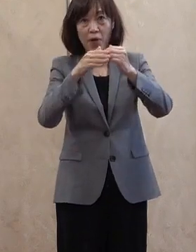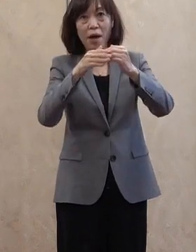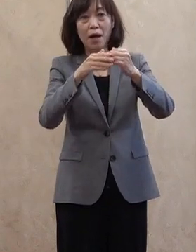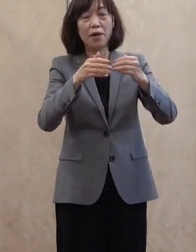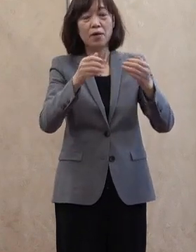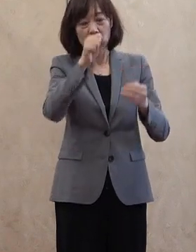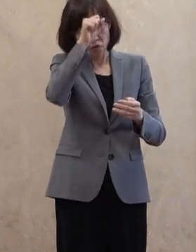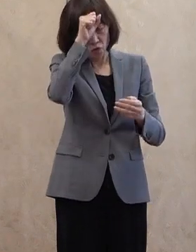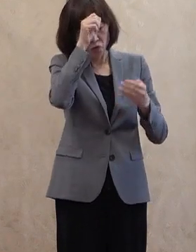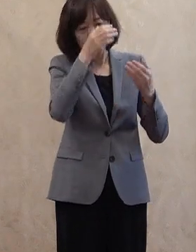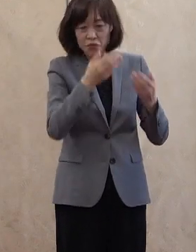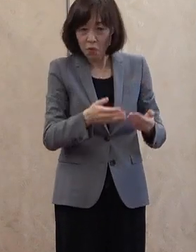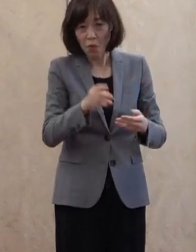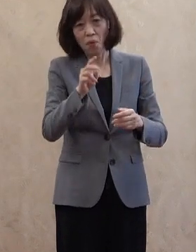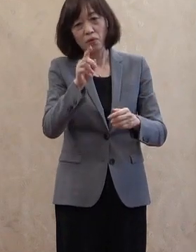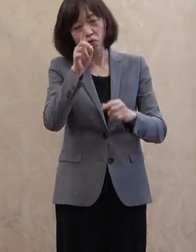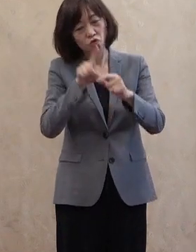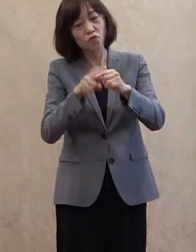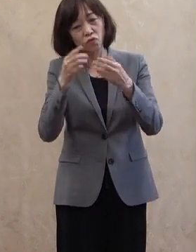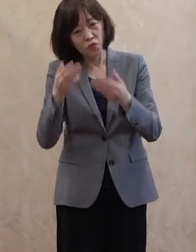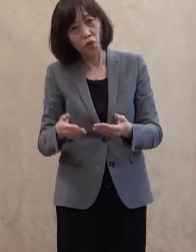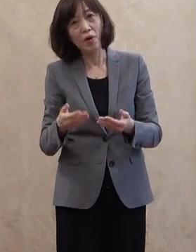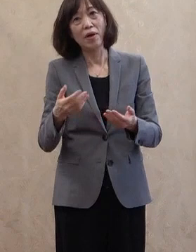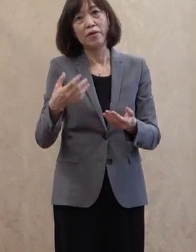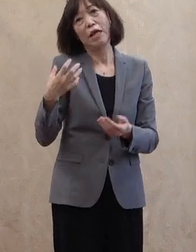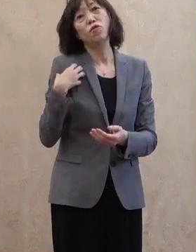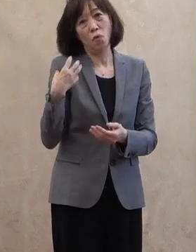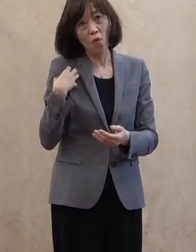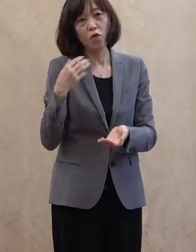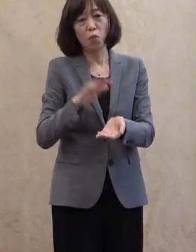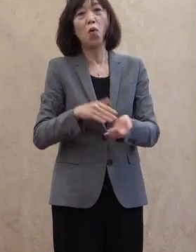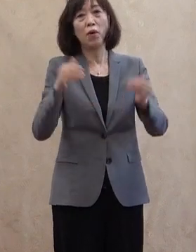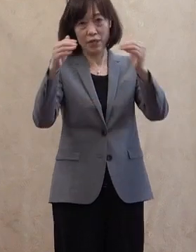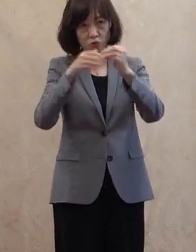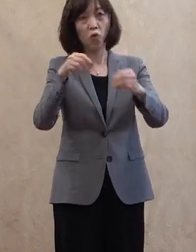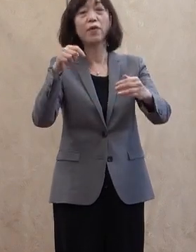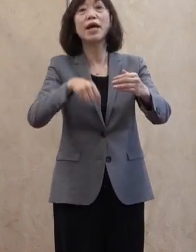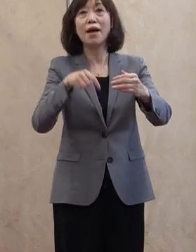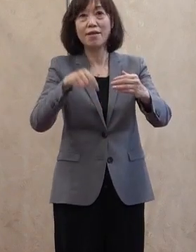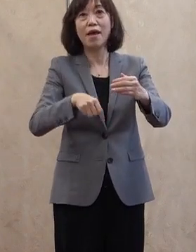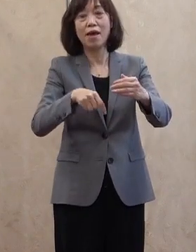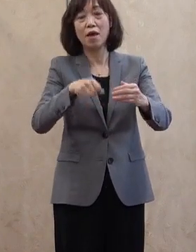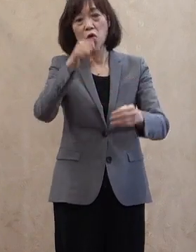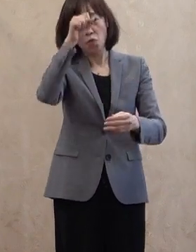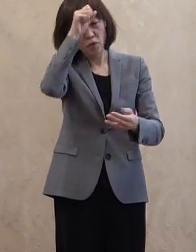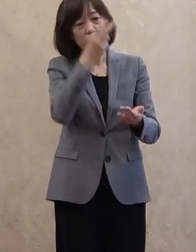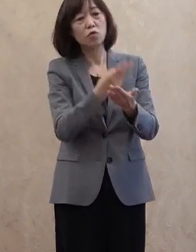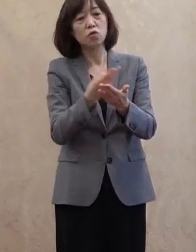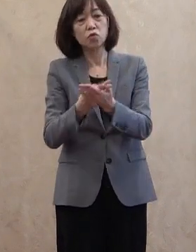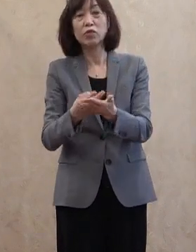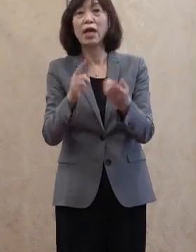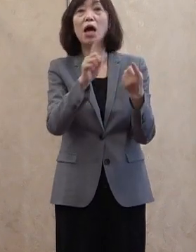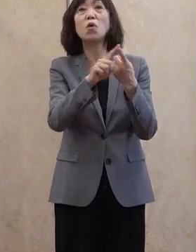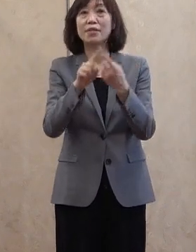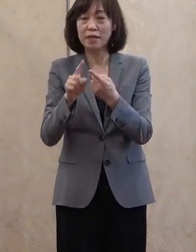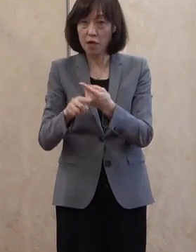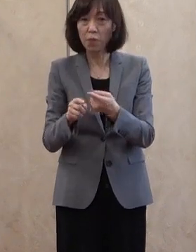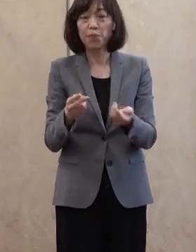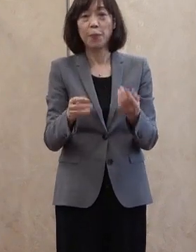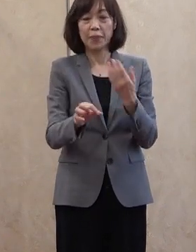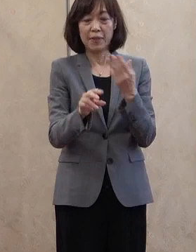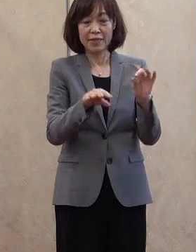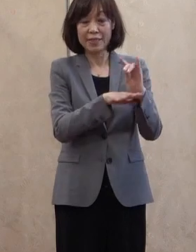な病院であったり、これまで重症病床やってくれた病院であったり、そういった病院の中で病床数に応じてこの基準も一定程度作